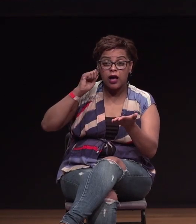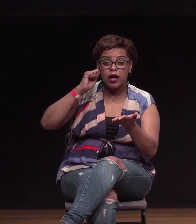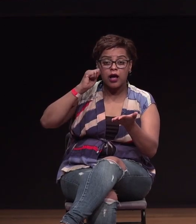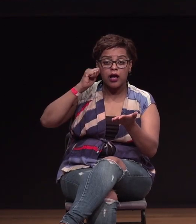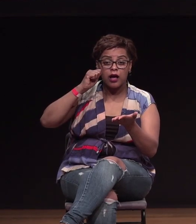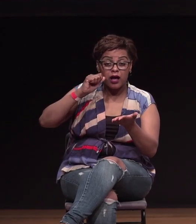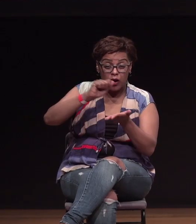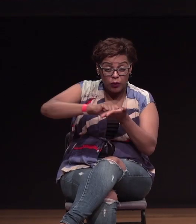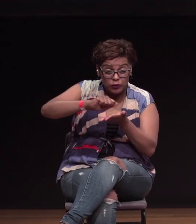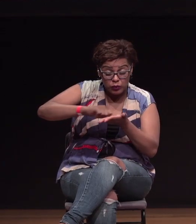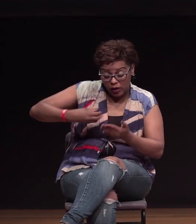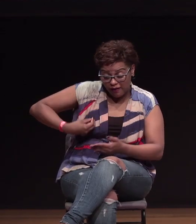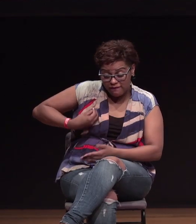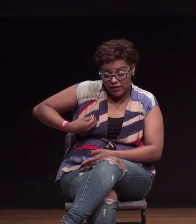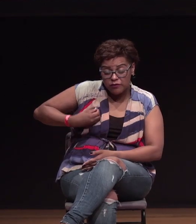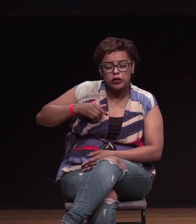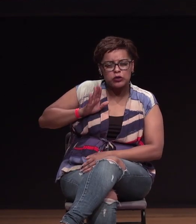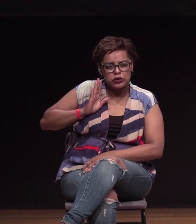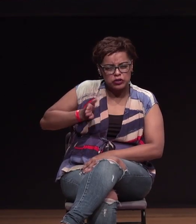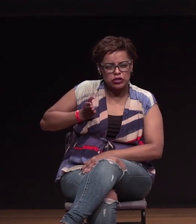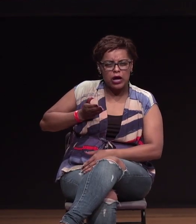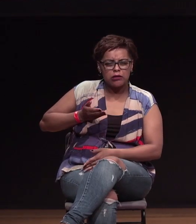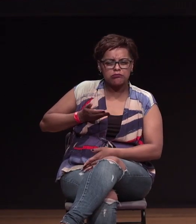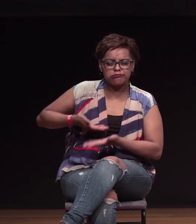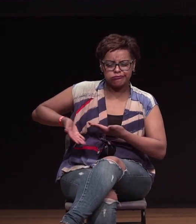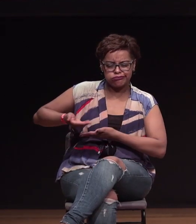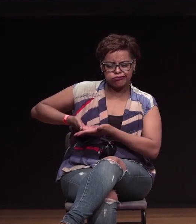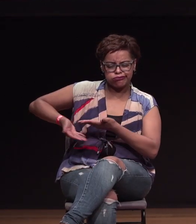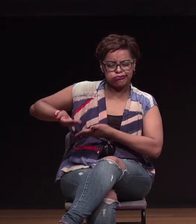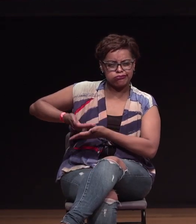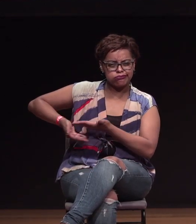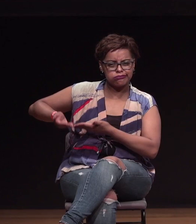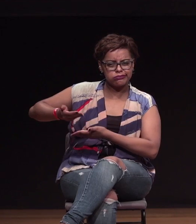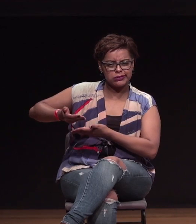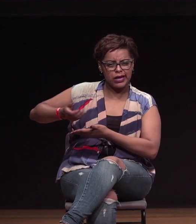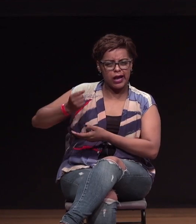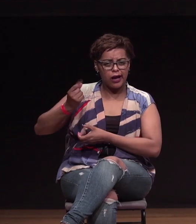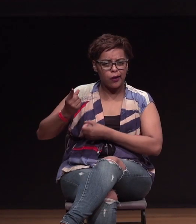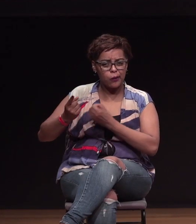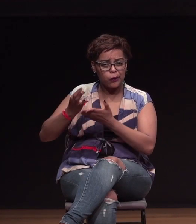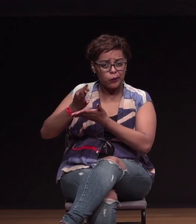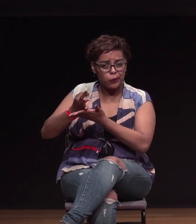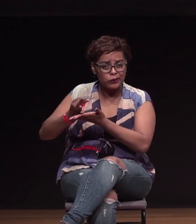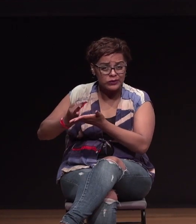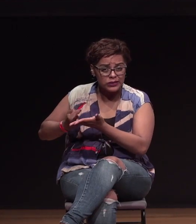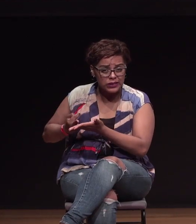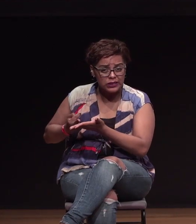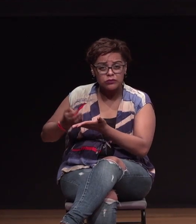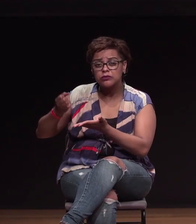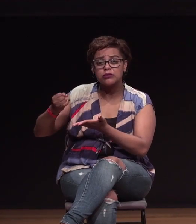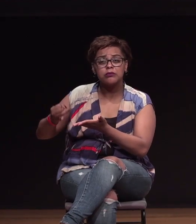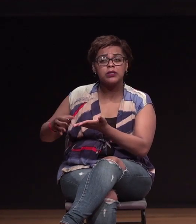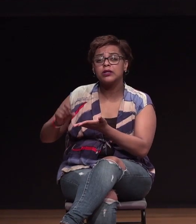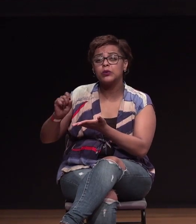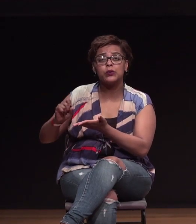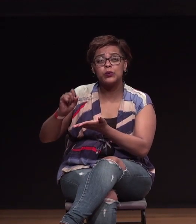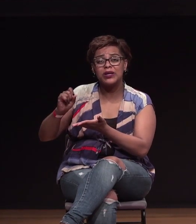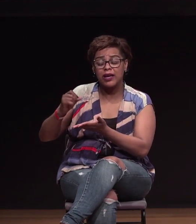com as quais eu conversei, inclusive, você tem textos que falam exclusivamente da